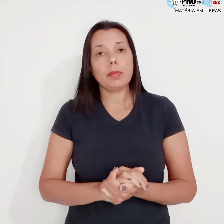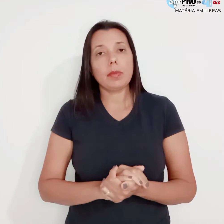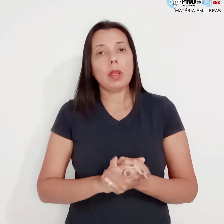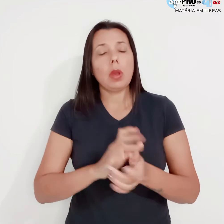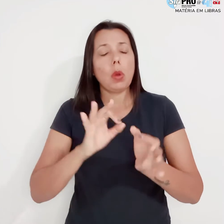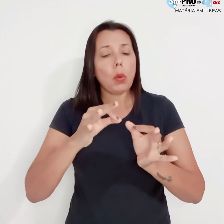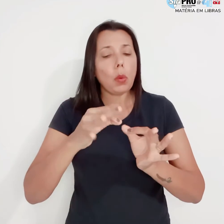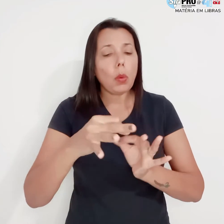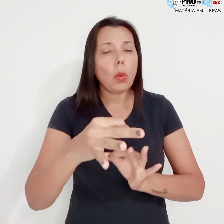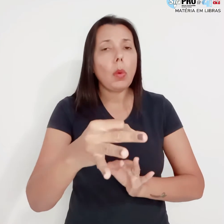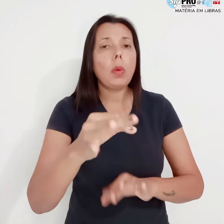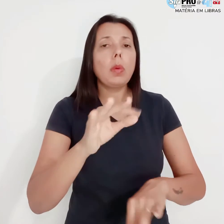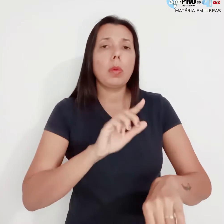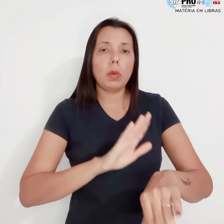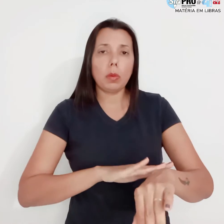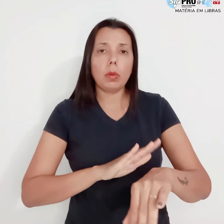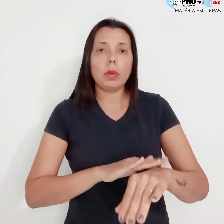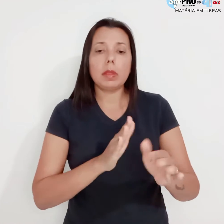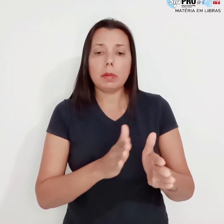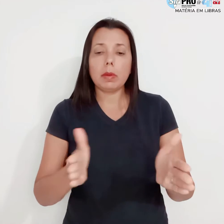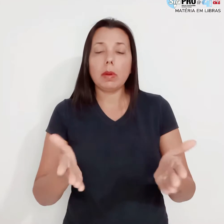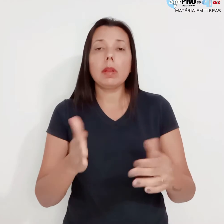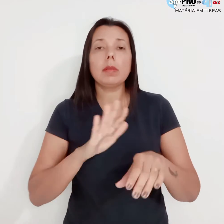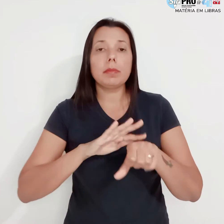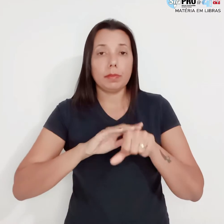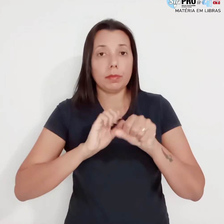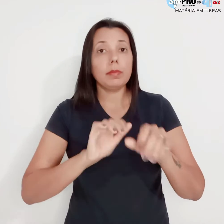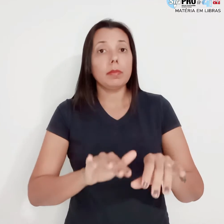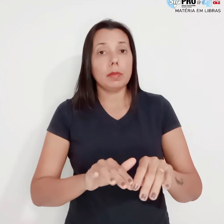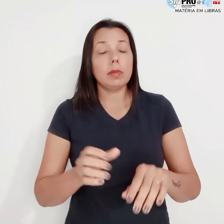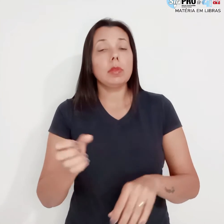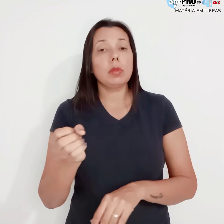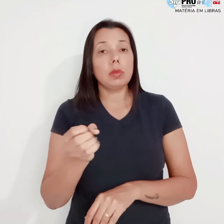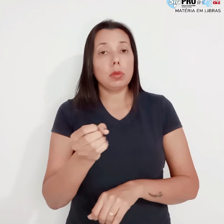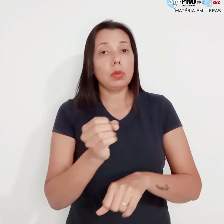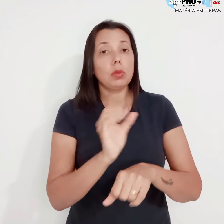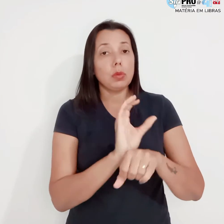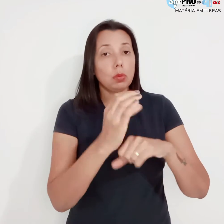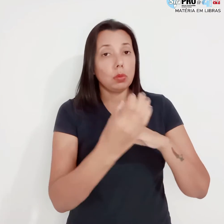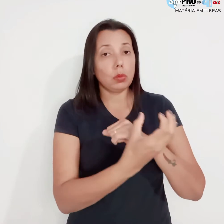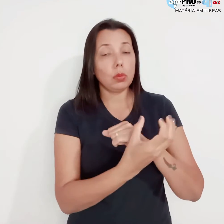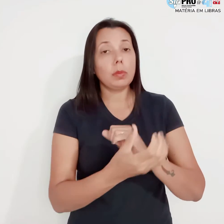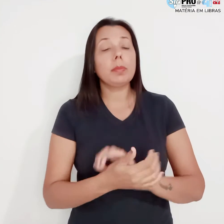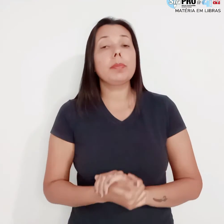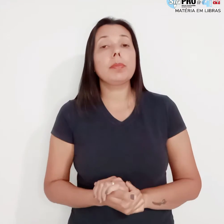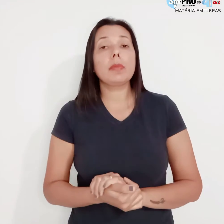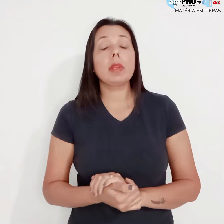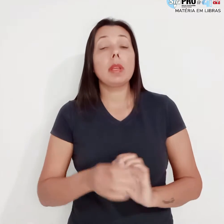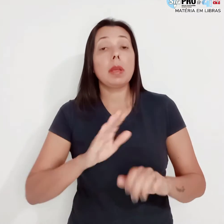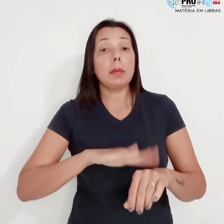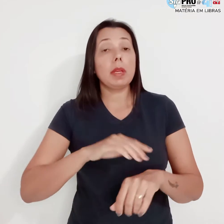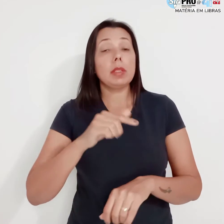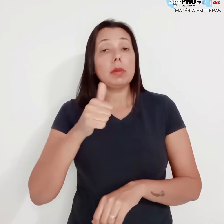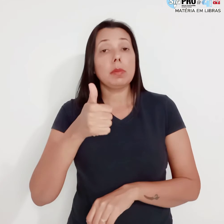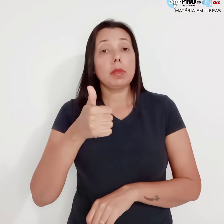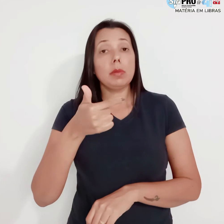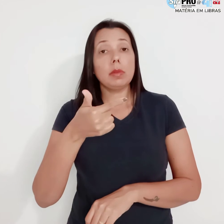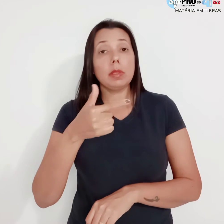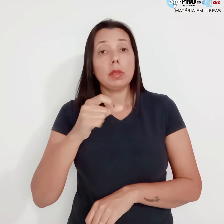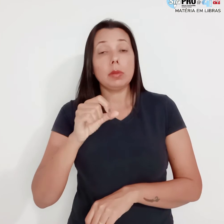longos períodos de tempo, em plena pandemia do novo coronavírus, com mais de 1.200 pessoas